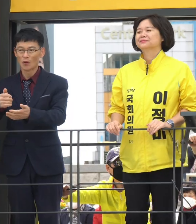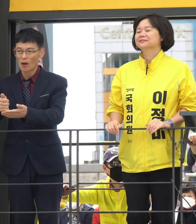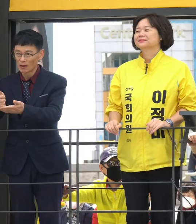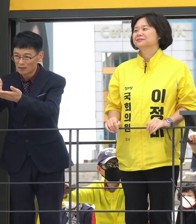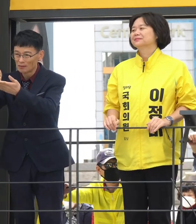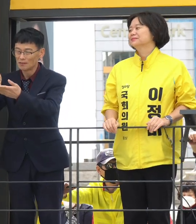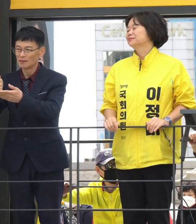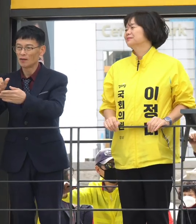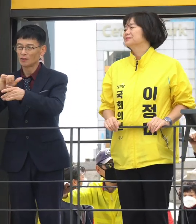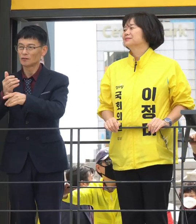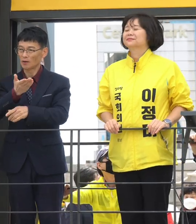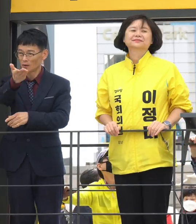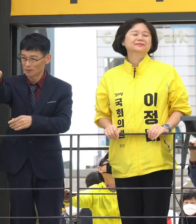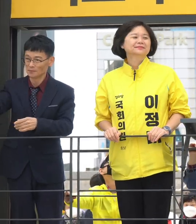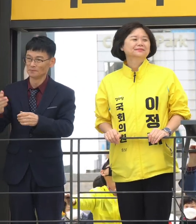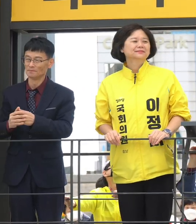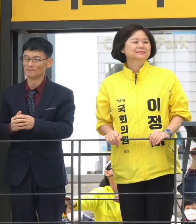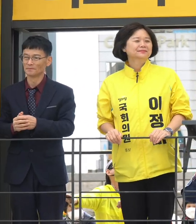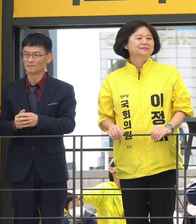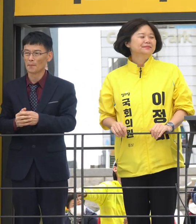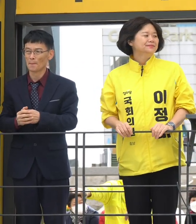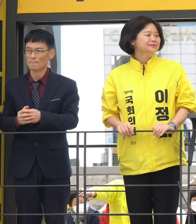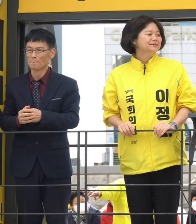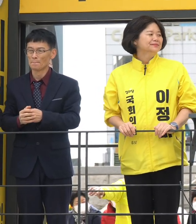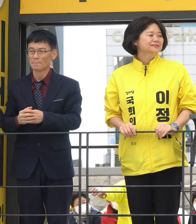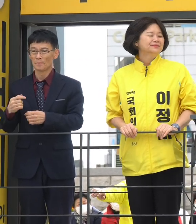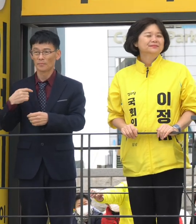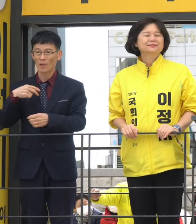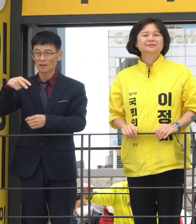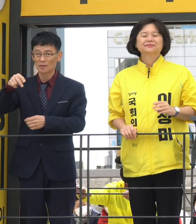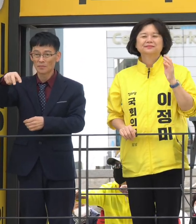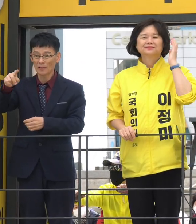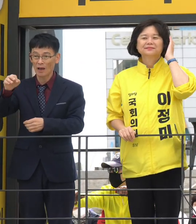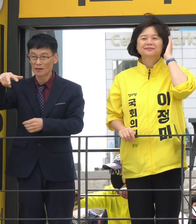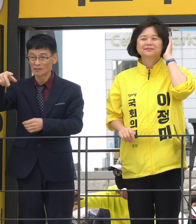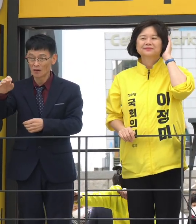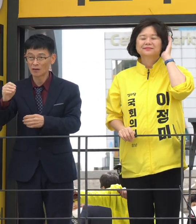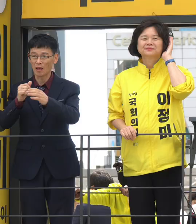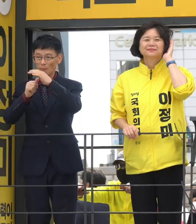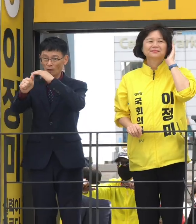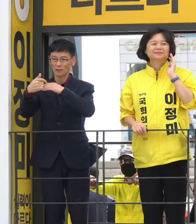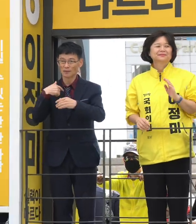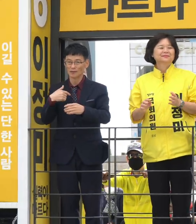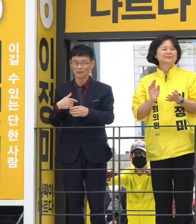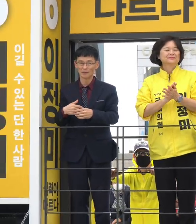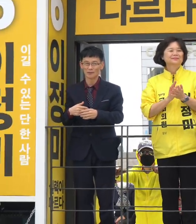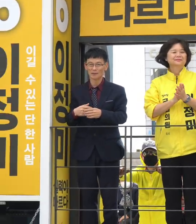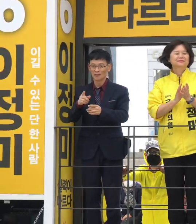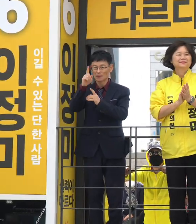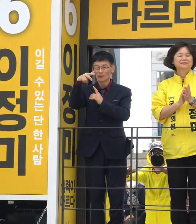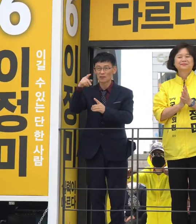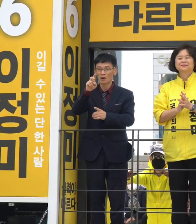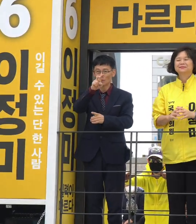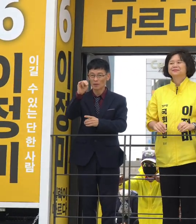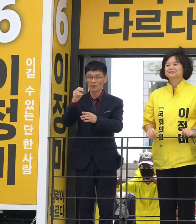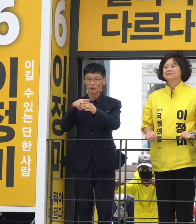존경하는 연수주민 여러분, 저 심상정 대표입니다. 우리 이정미